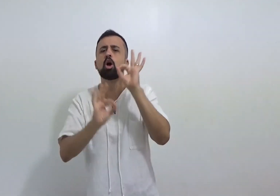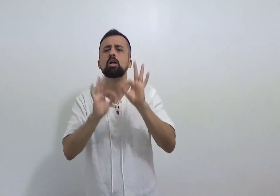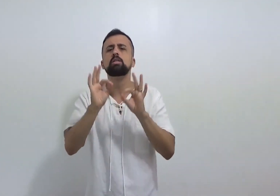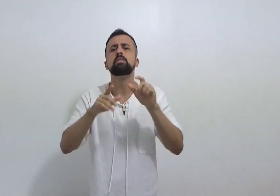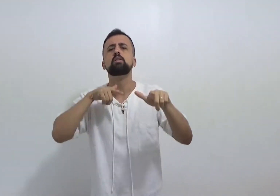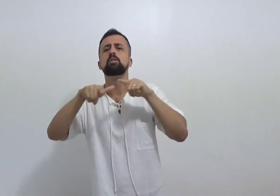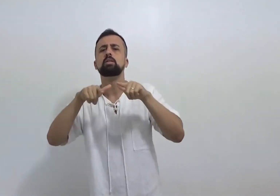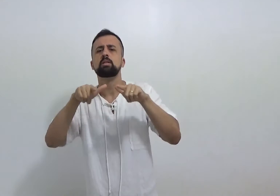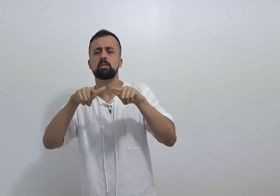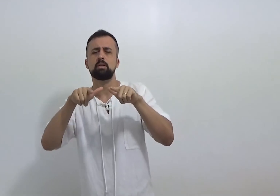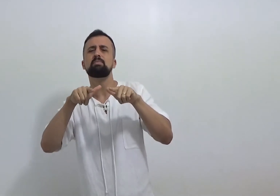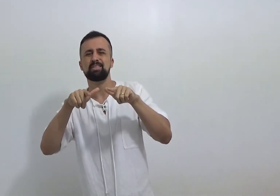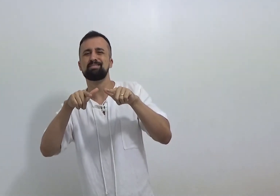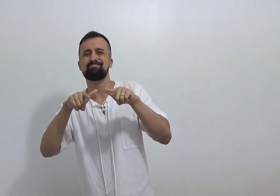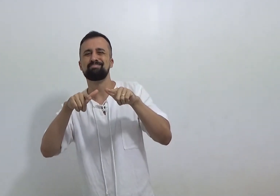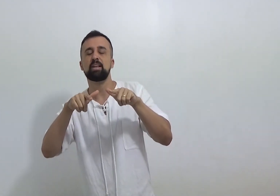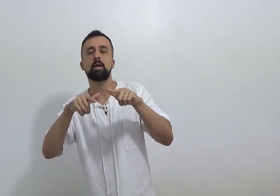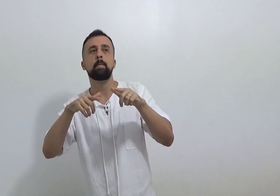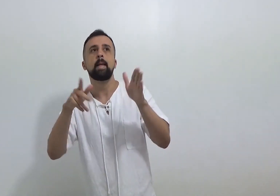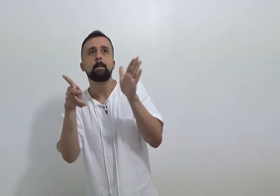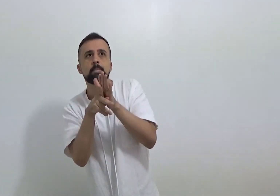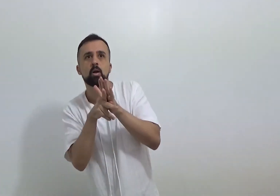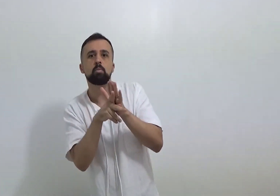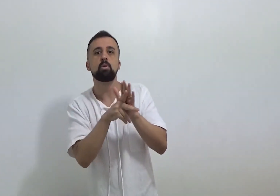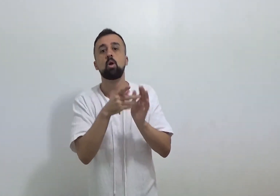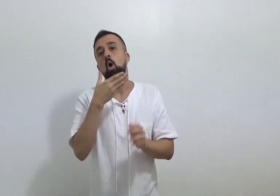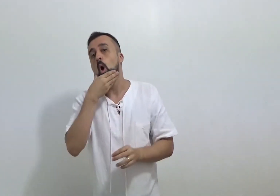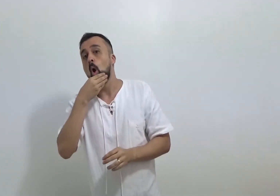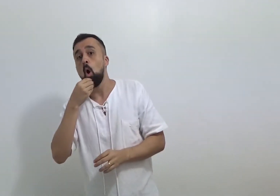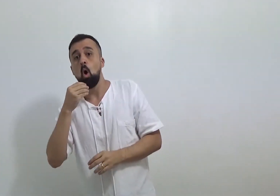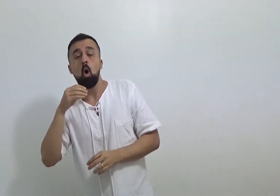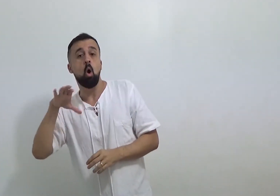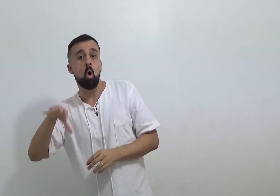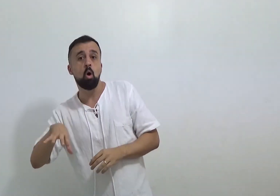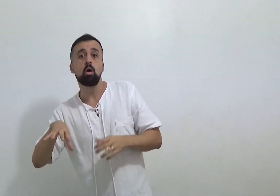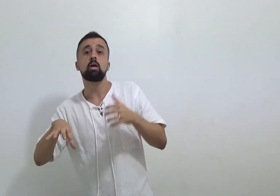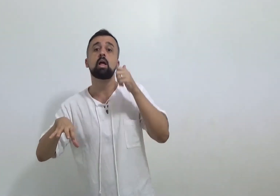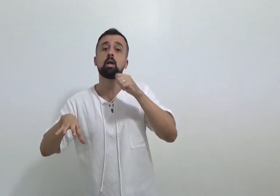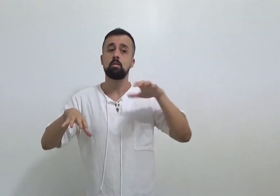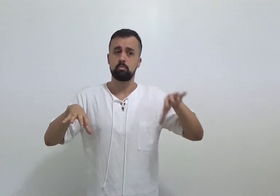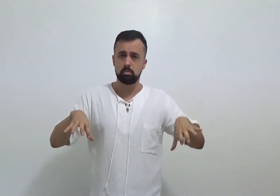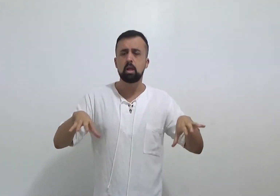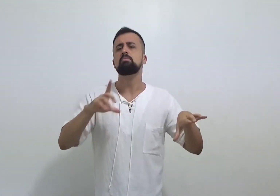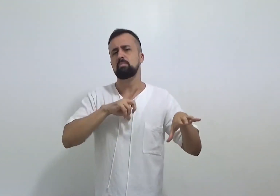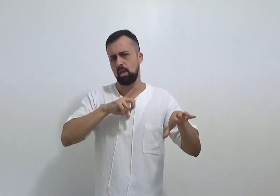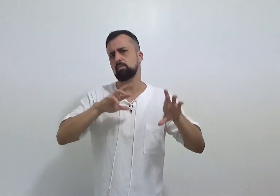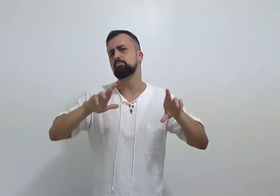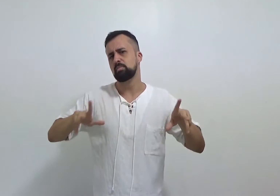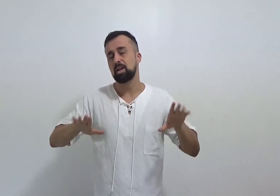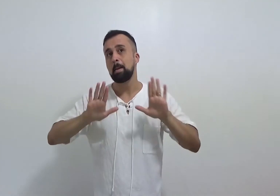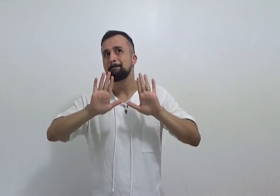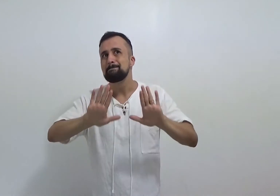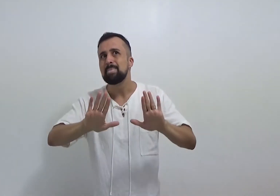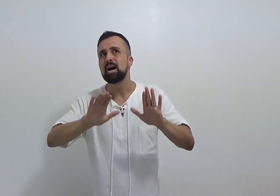Bem, na verdade, há sim trabalhos executados por homens e por